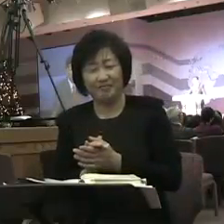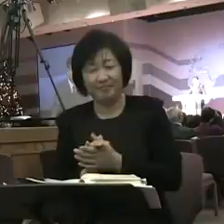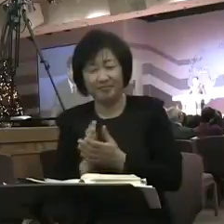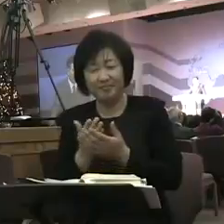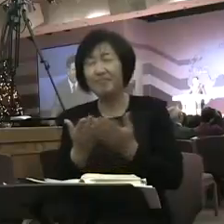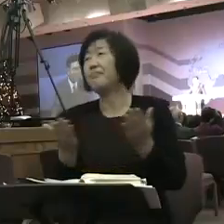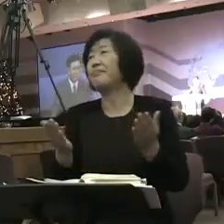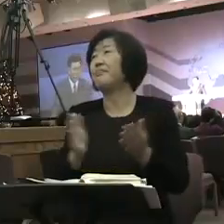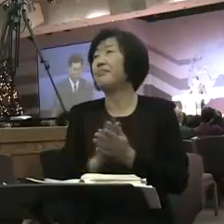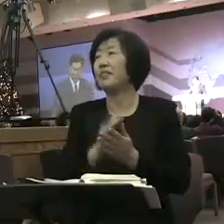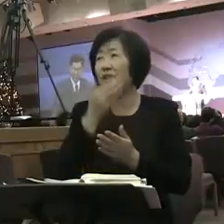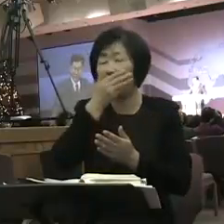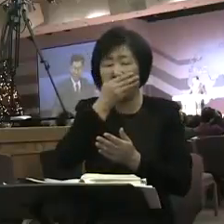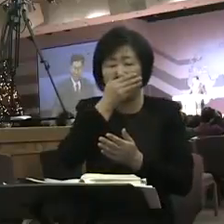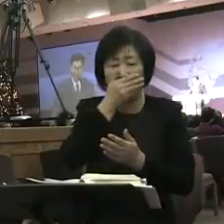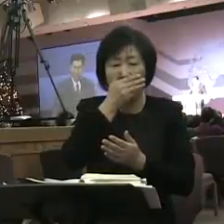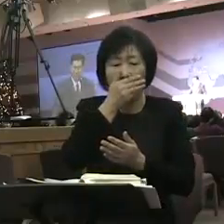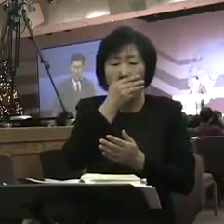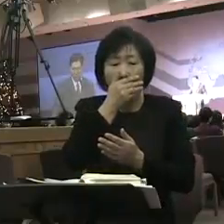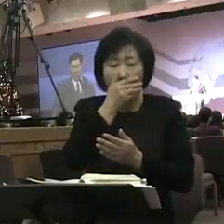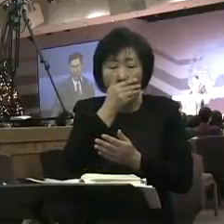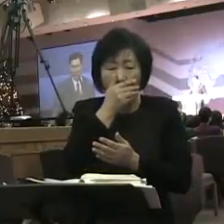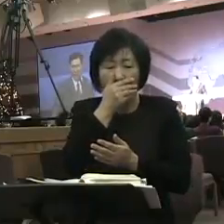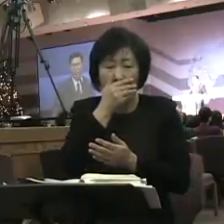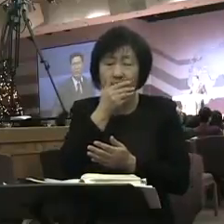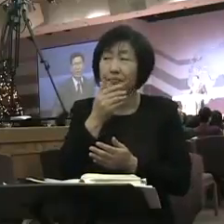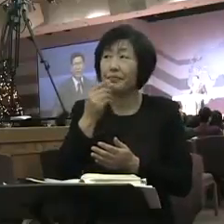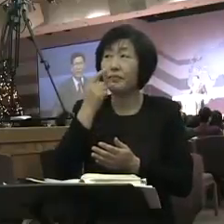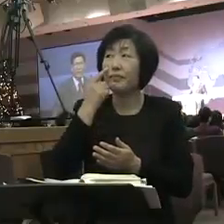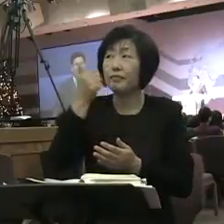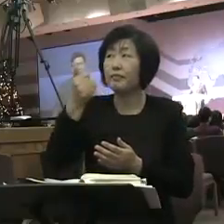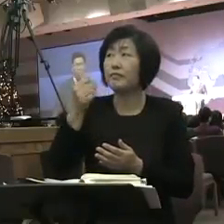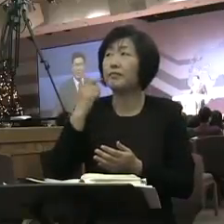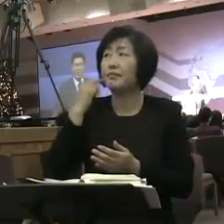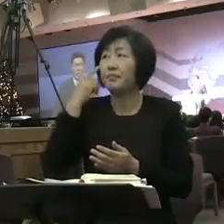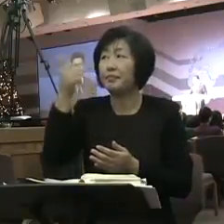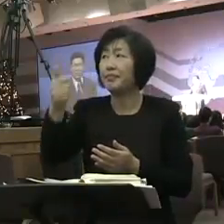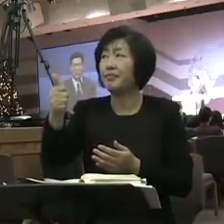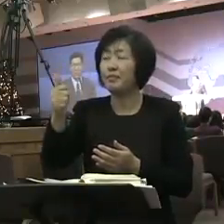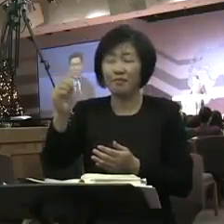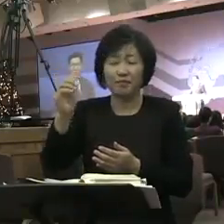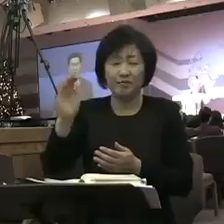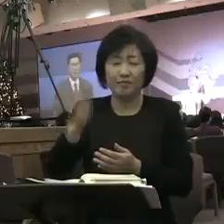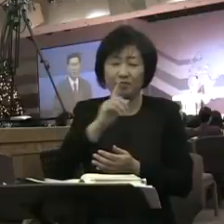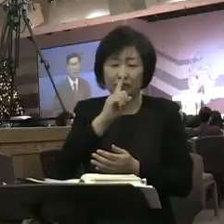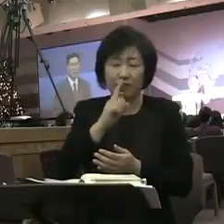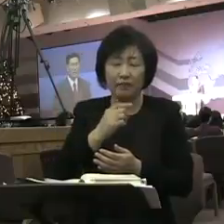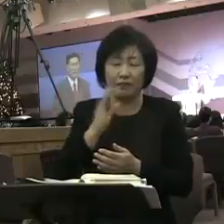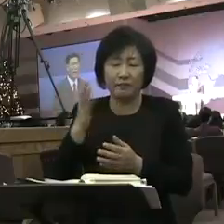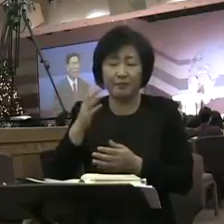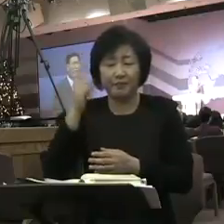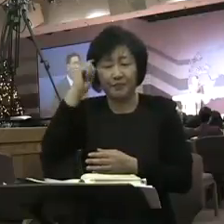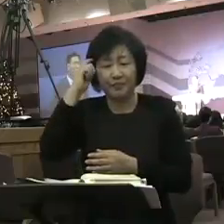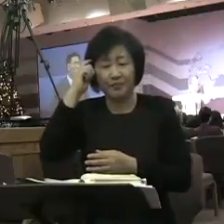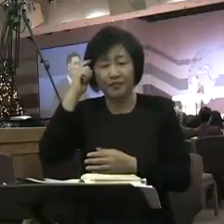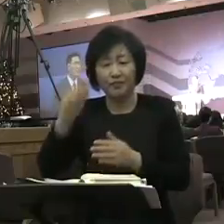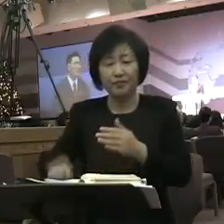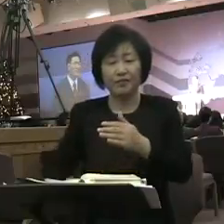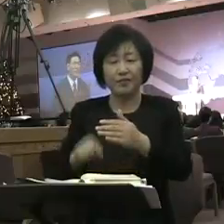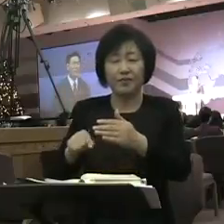여러분, 우리 아빠는 목사님. 어린애의 생각 속에서